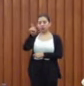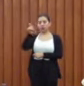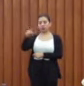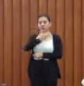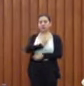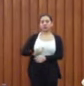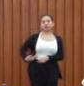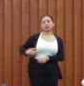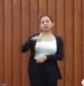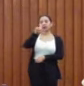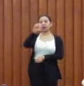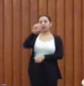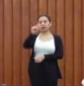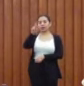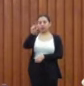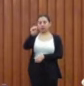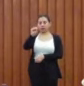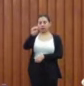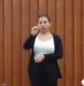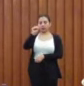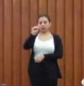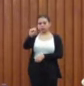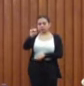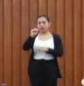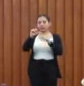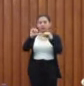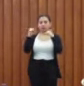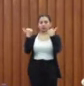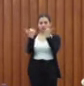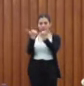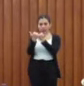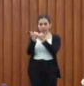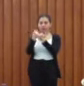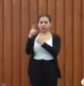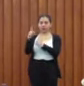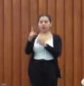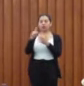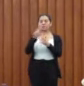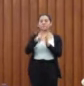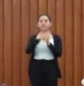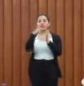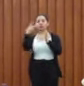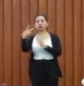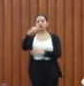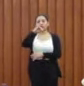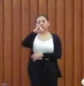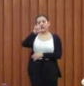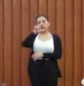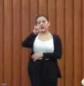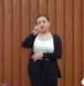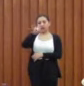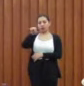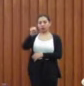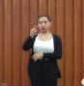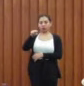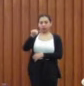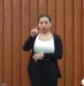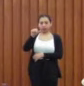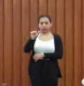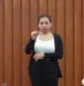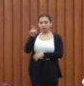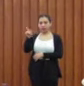Salud, Sexualidad, Sociedad, que se publica en La Jornada, que tiene un gran trabajo periodístico. Él recibió el Premio Nacional